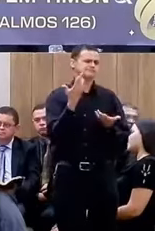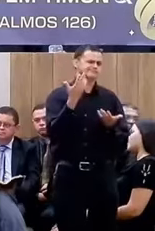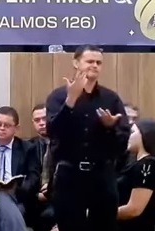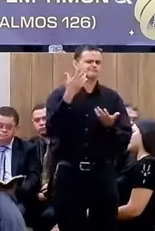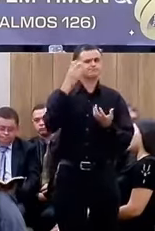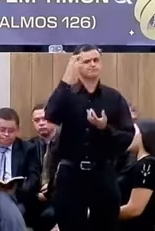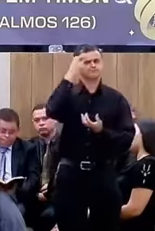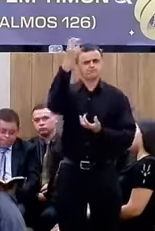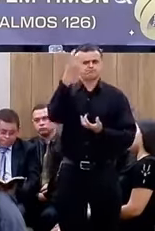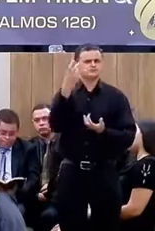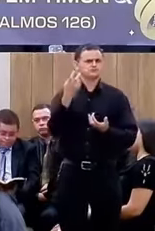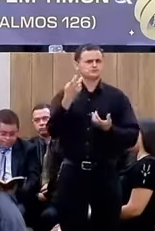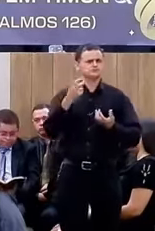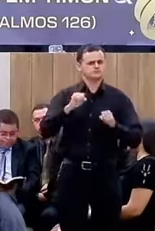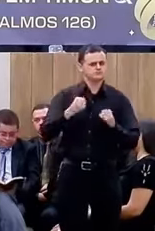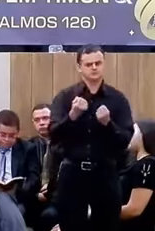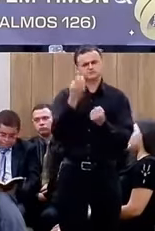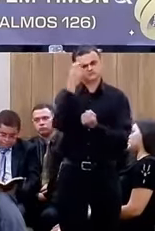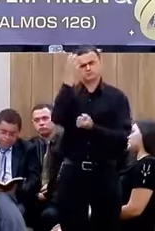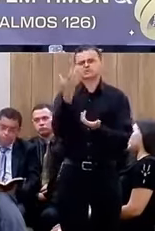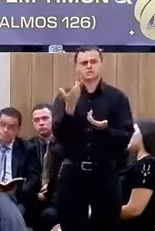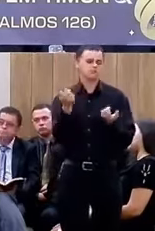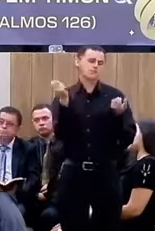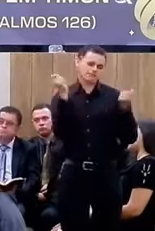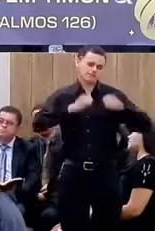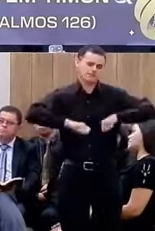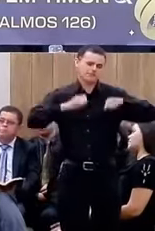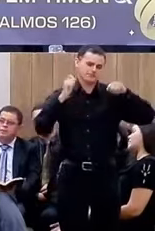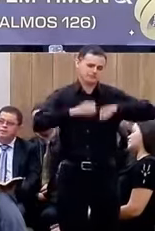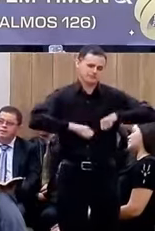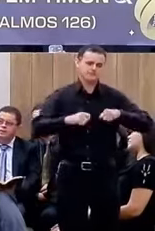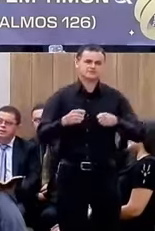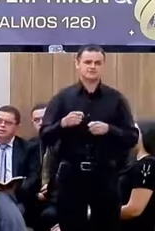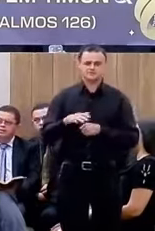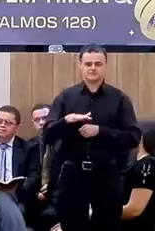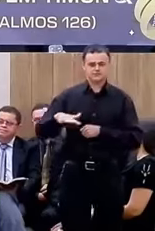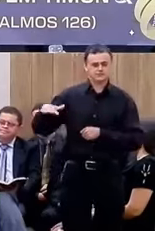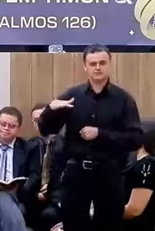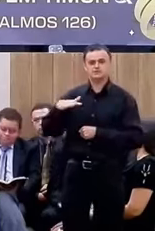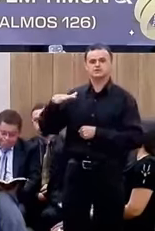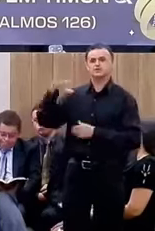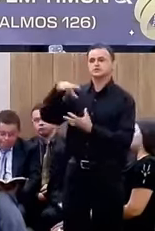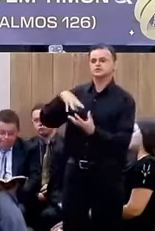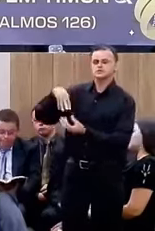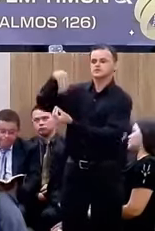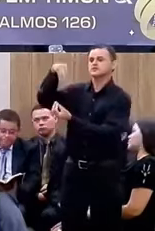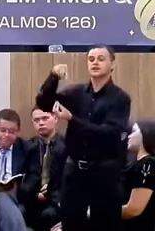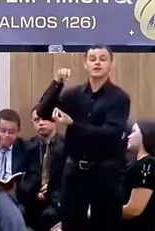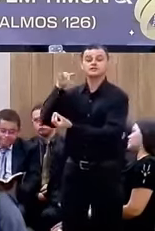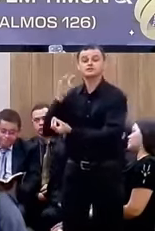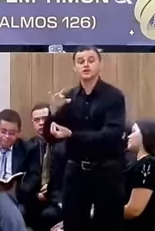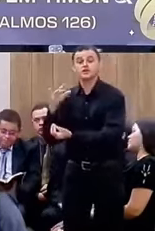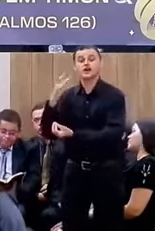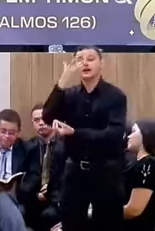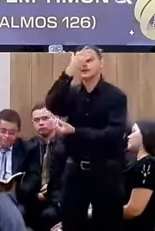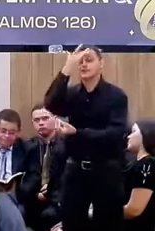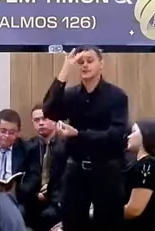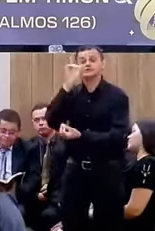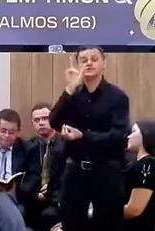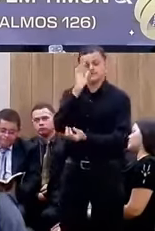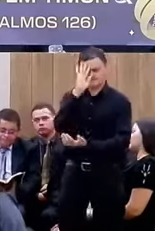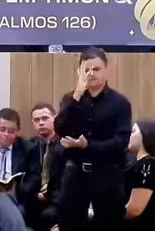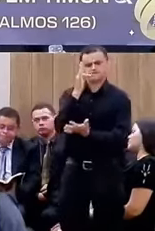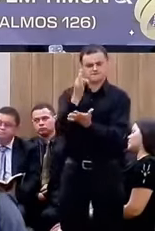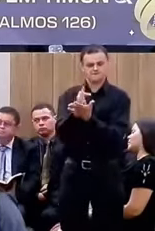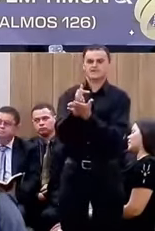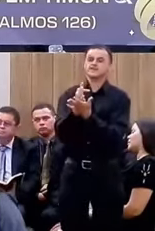com esforço, com sabedoria. A vitória no campo espiritual é só para quem tem fé